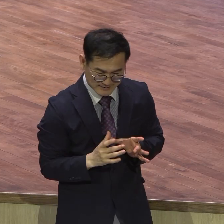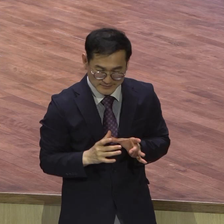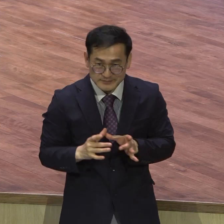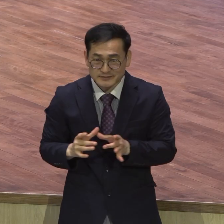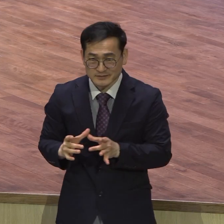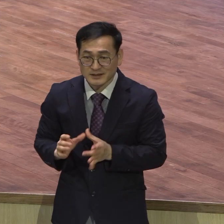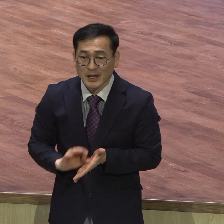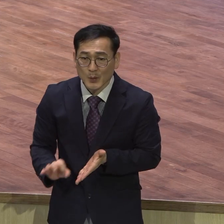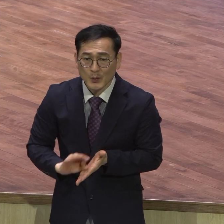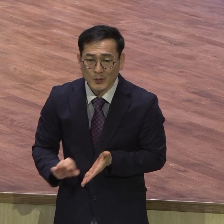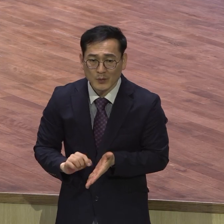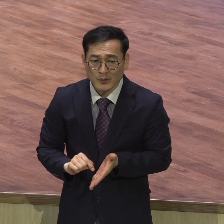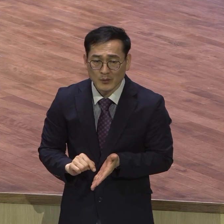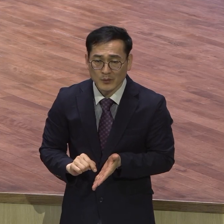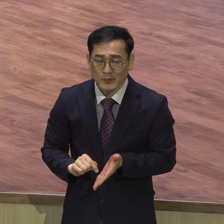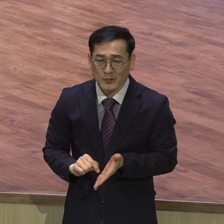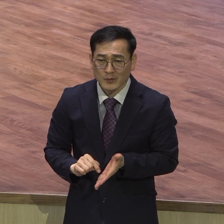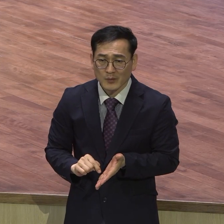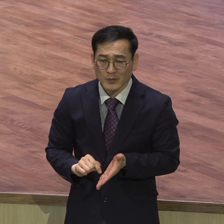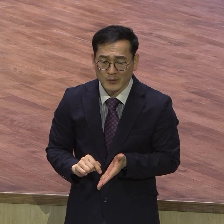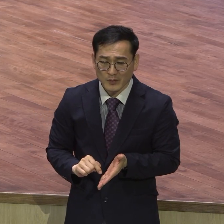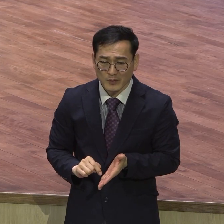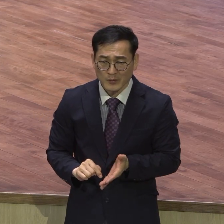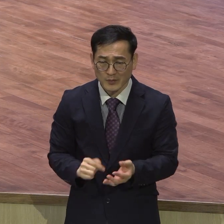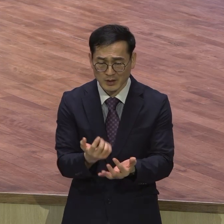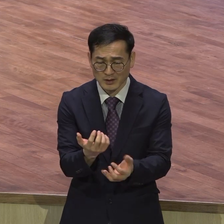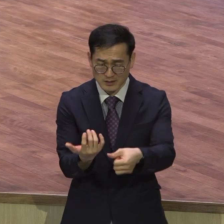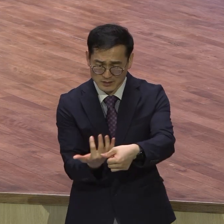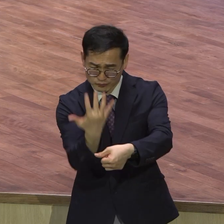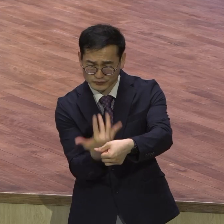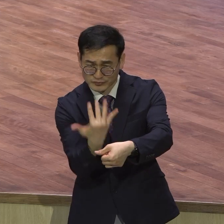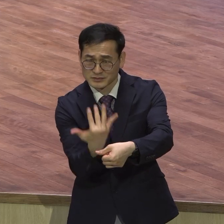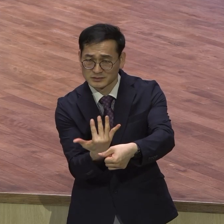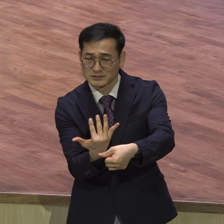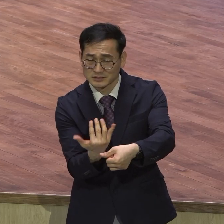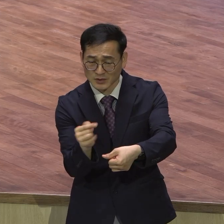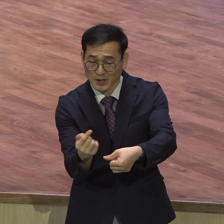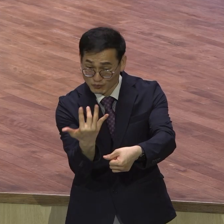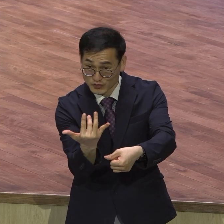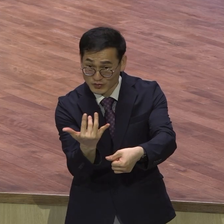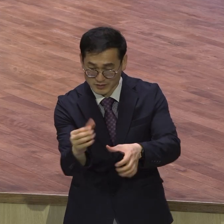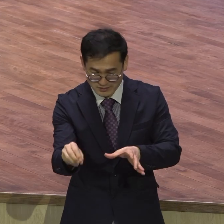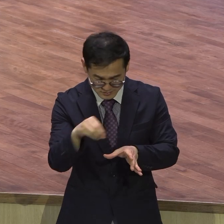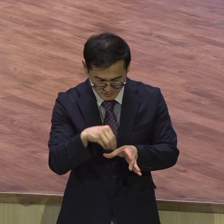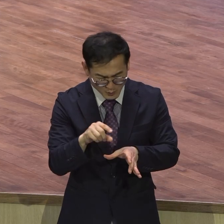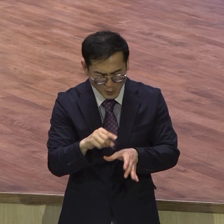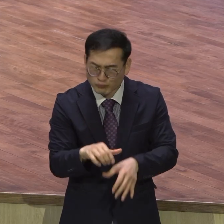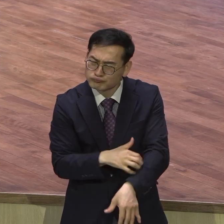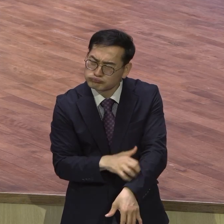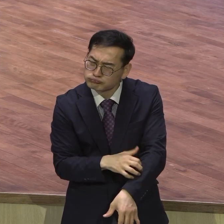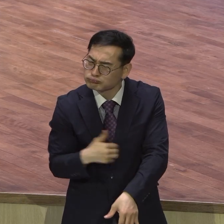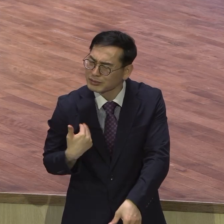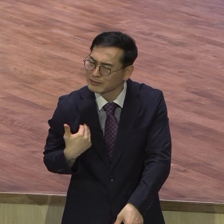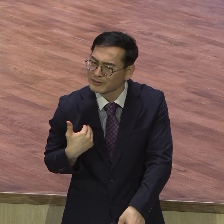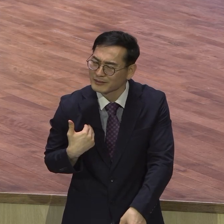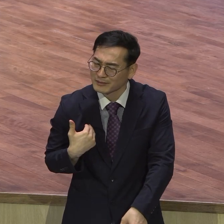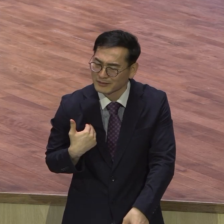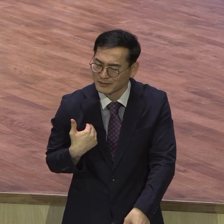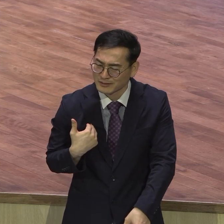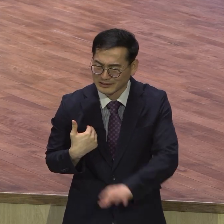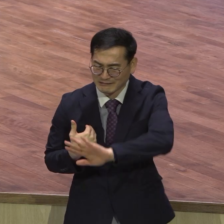그랬는데 그 번제단에 불향을 피우고 하는 것이 좀 기차렸던가 봐 다른 데 불을 가지고